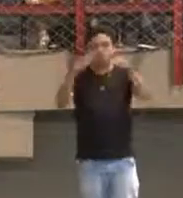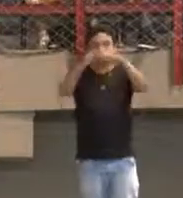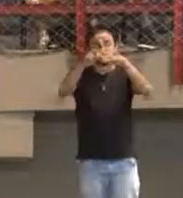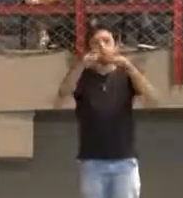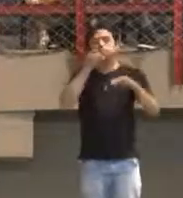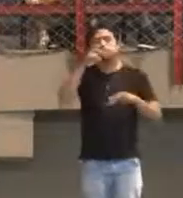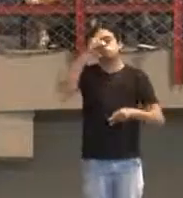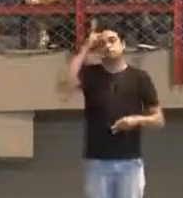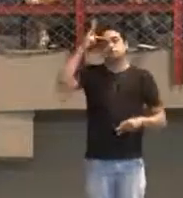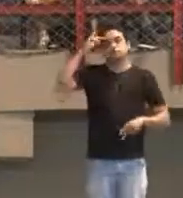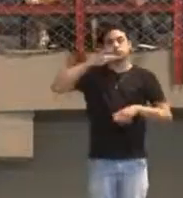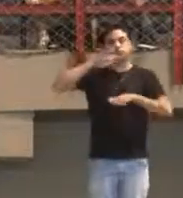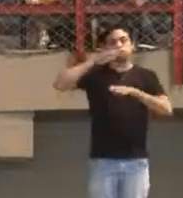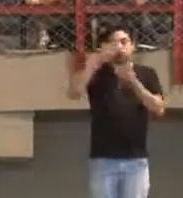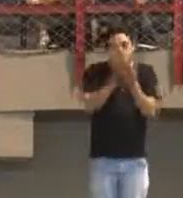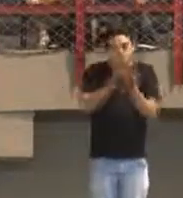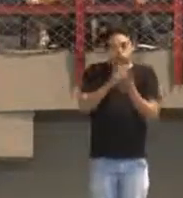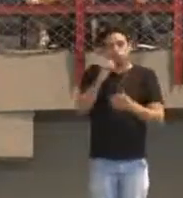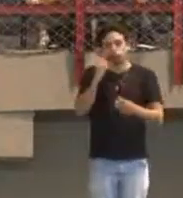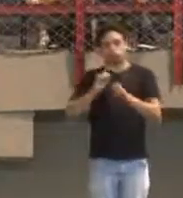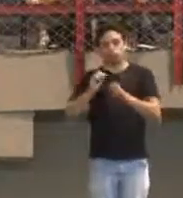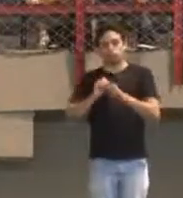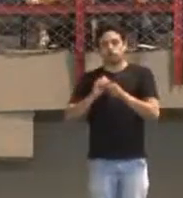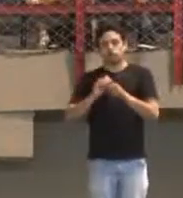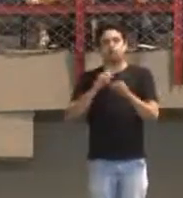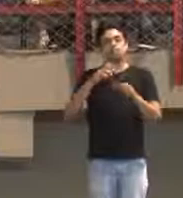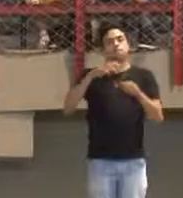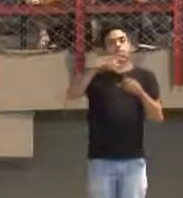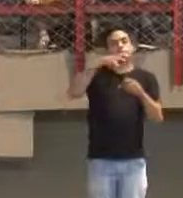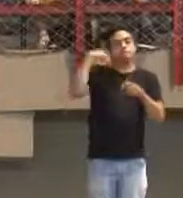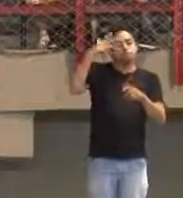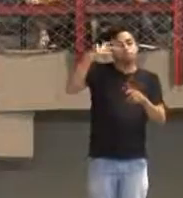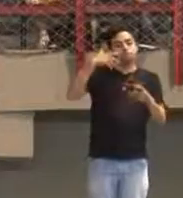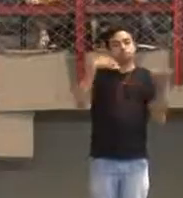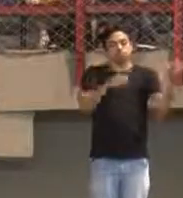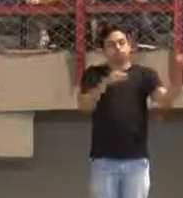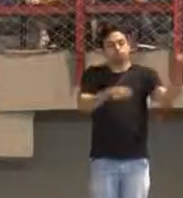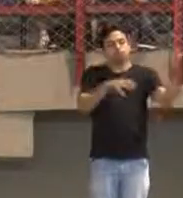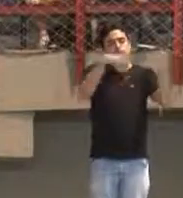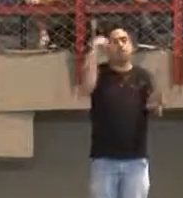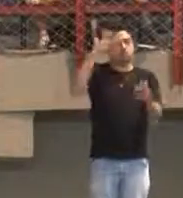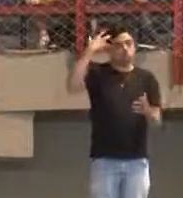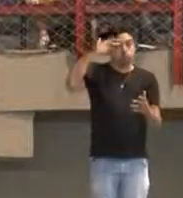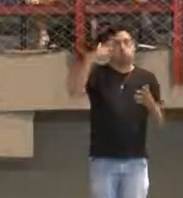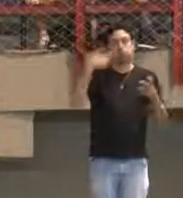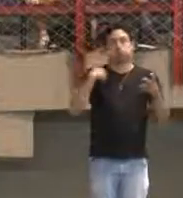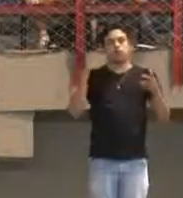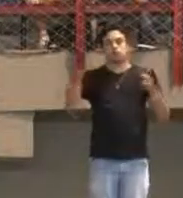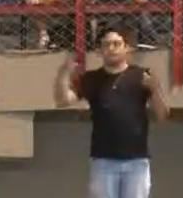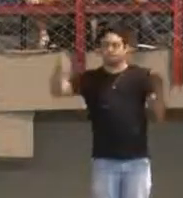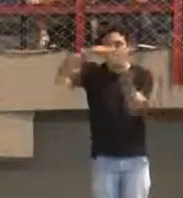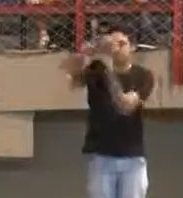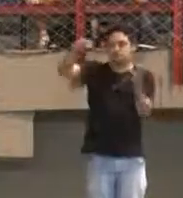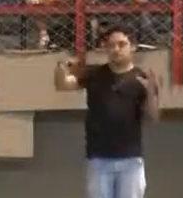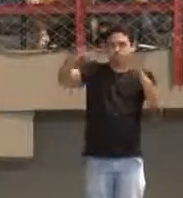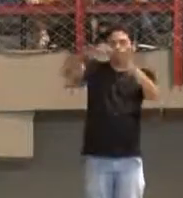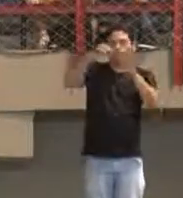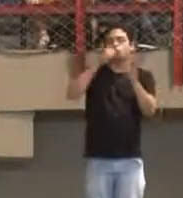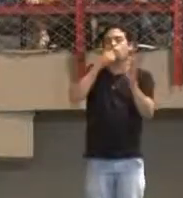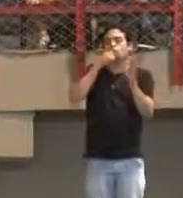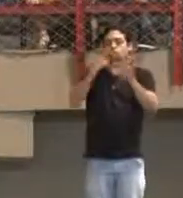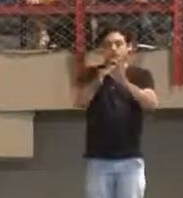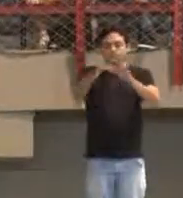estuda ou faz música vai só fazer a sua música, não vai mais misturar com a